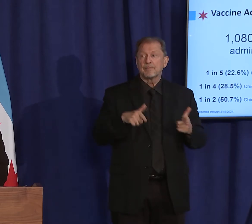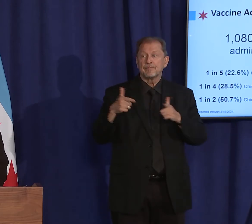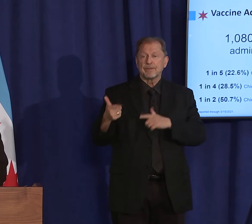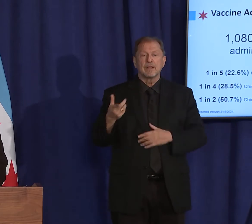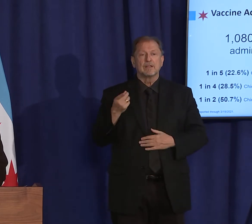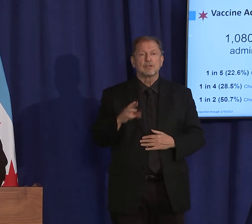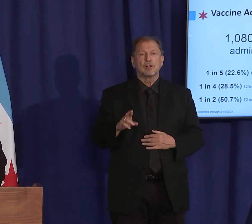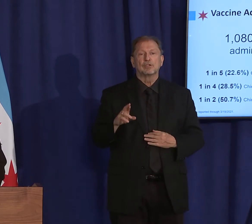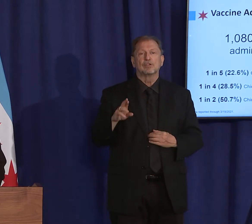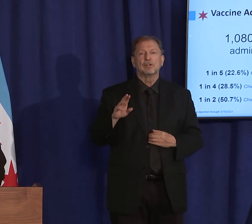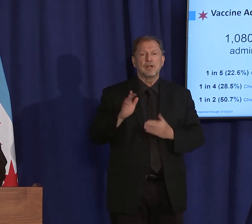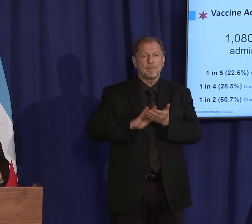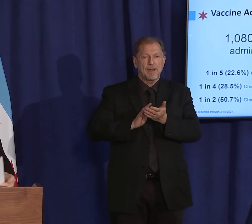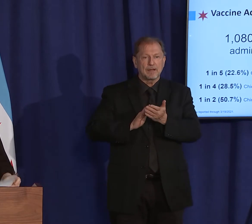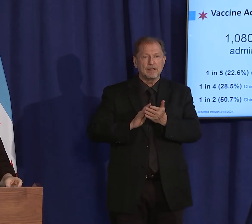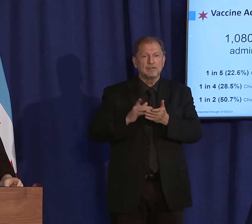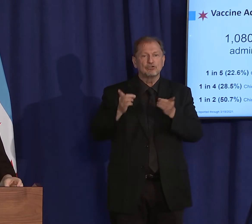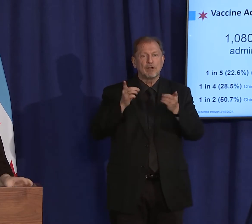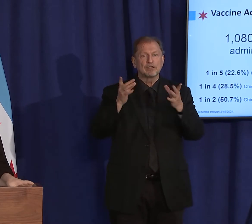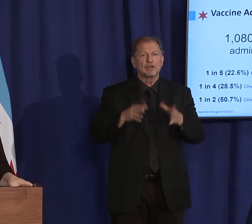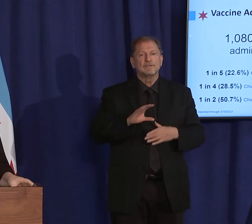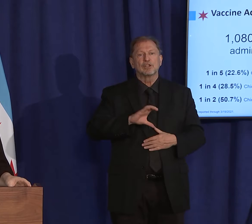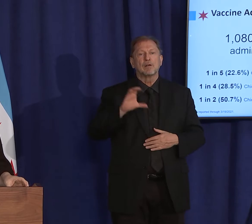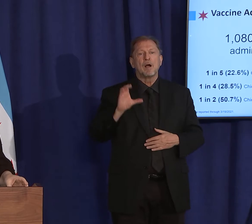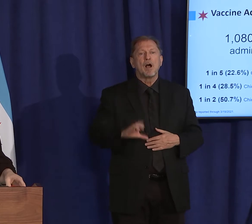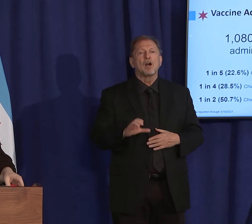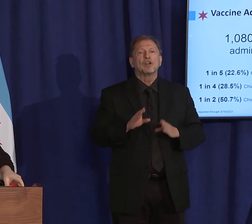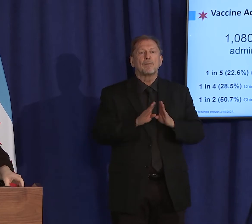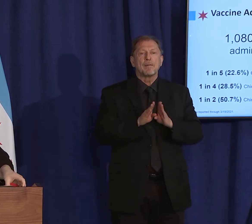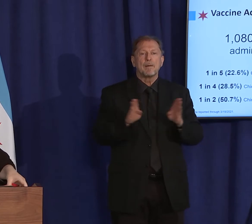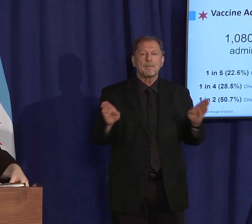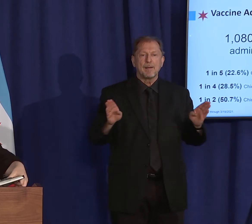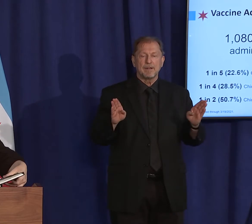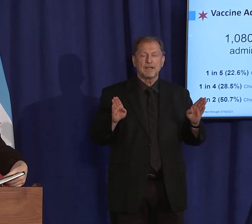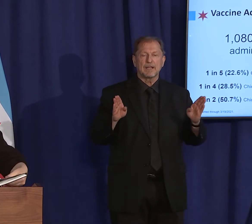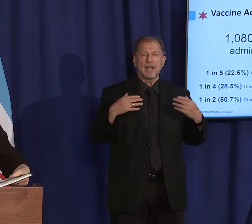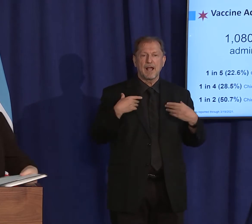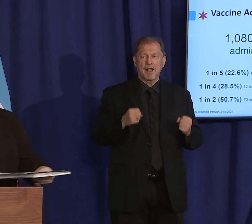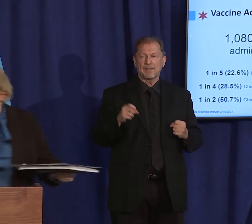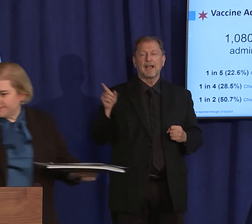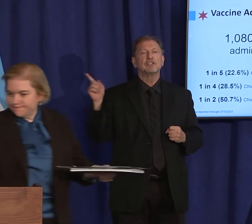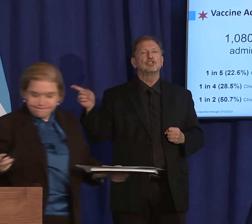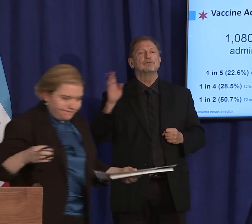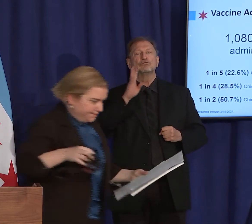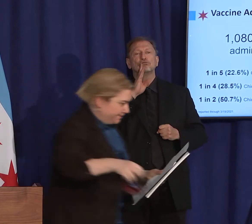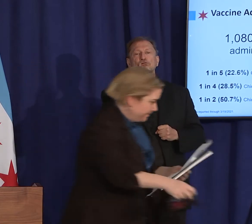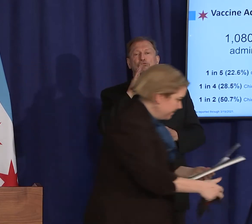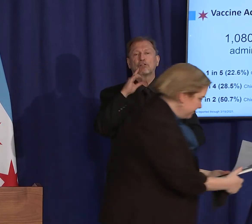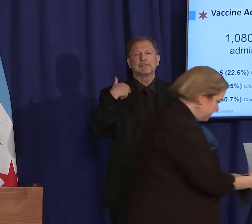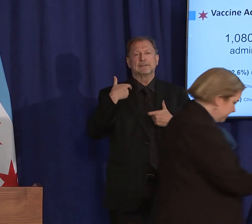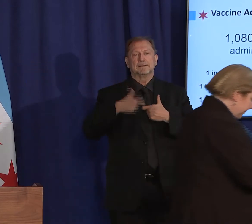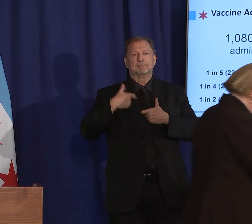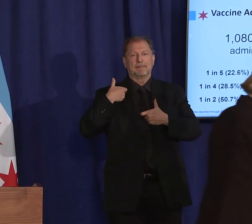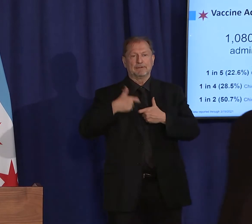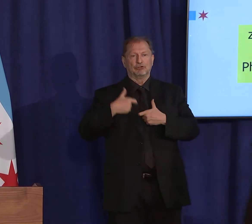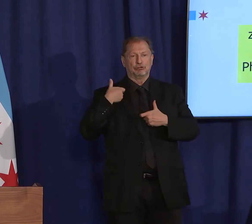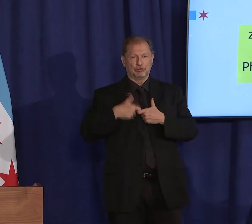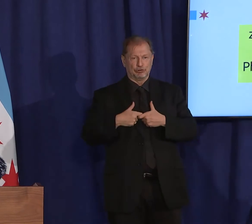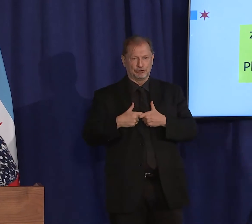Luna, Medical Director at the Chicago Department of Public Health, to provide some comments in Spanish, and then I'll come up and take questions.